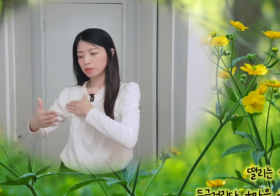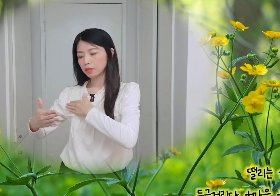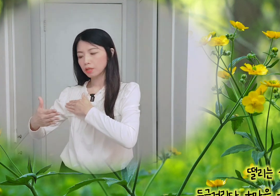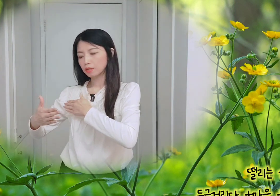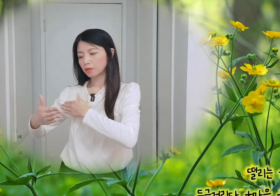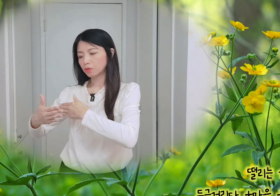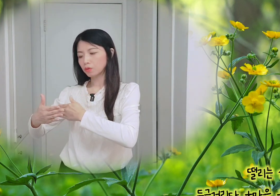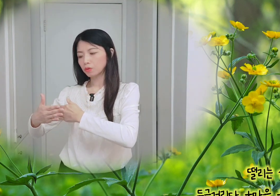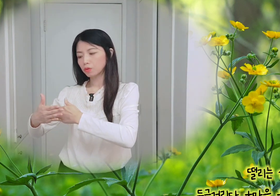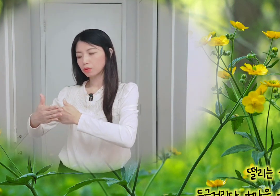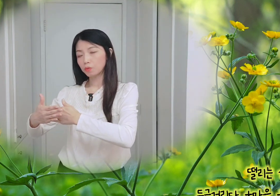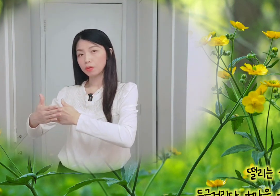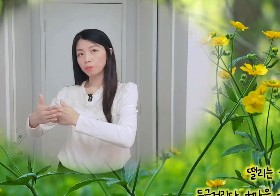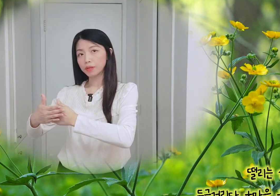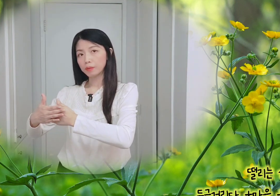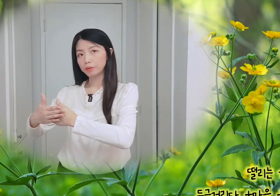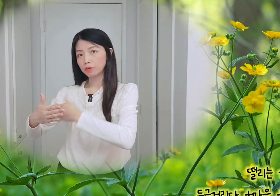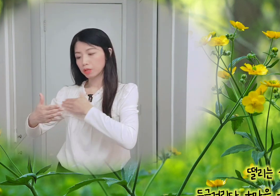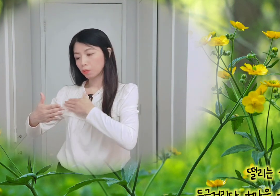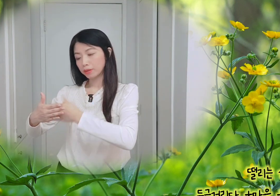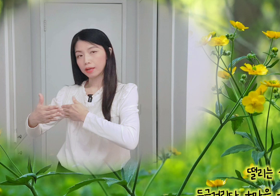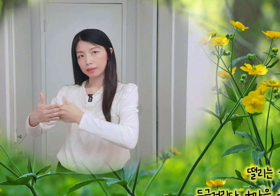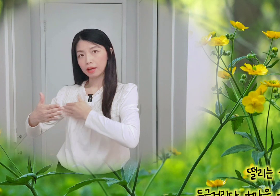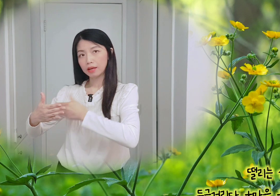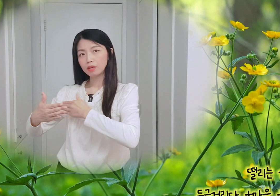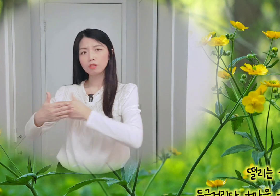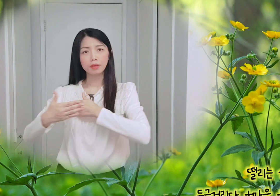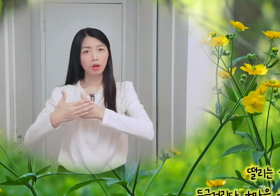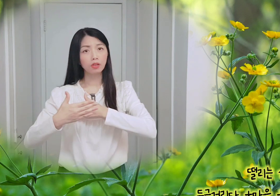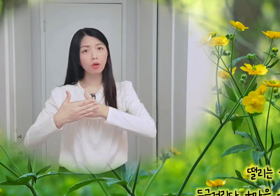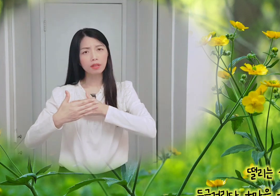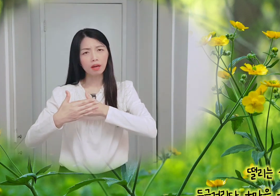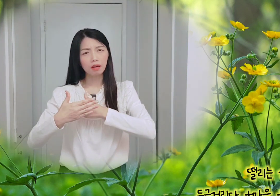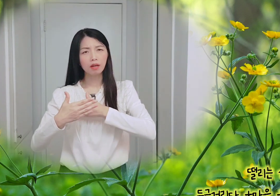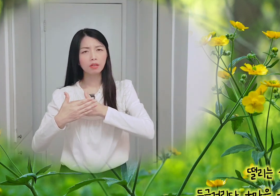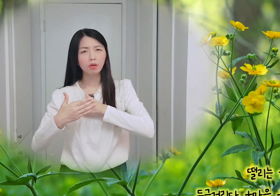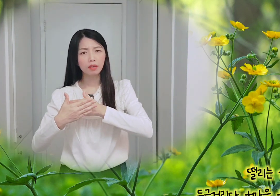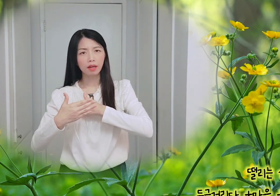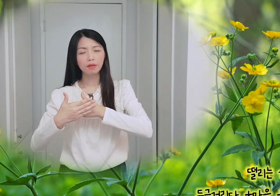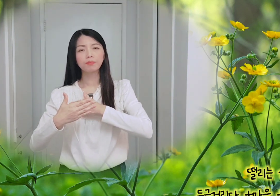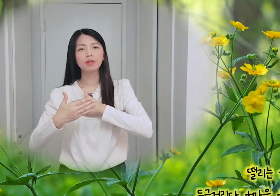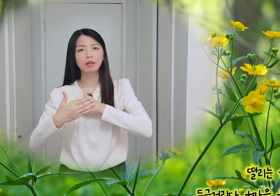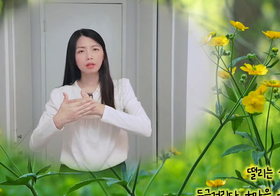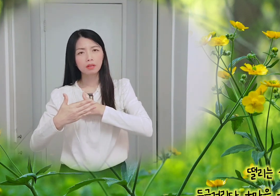한번 터치, 그리고 이 왼손 바닥에 한번 터치, 왔다 갔다 해주시면 돼요. 떨리다,